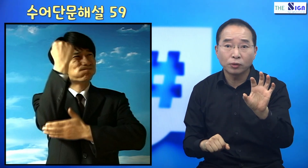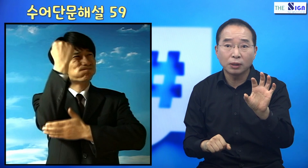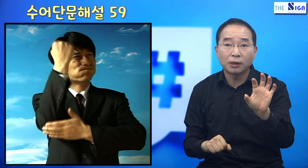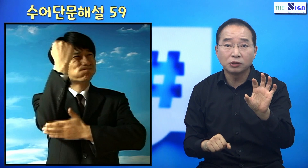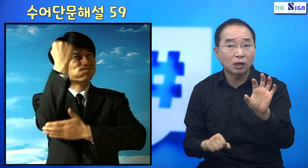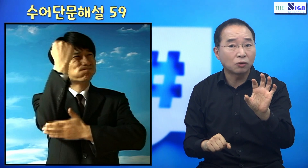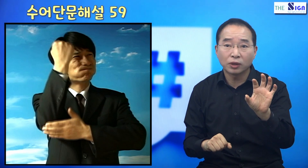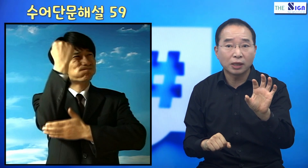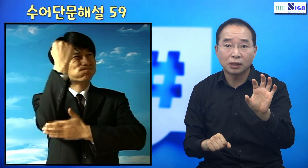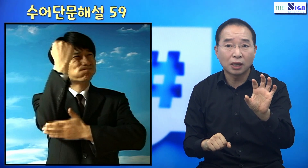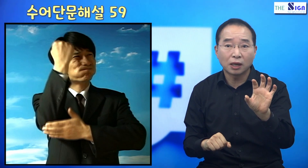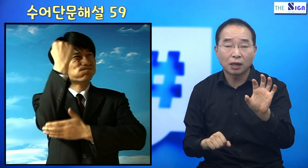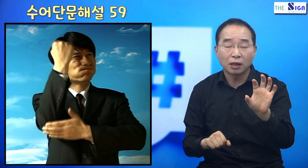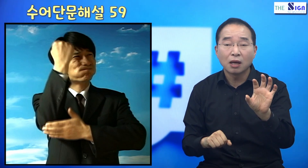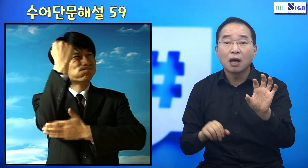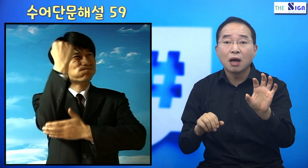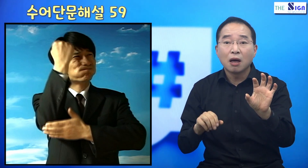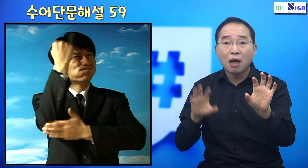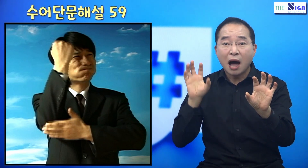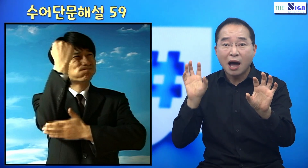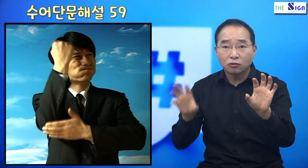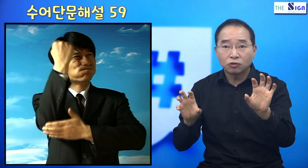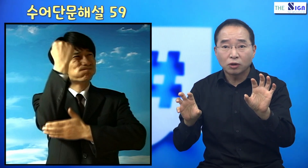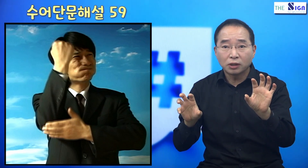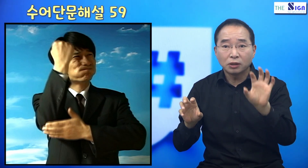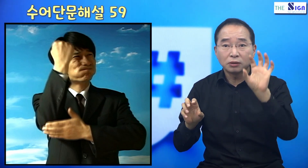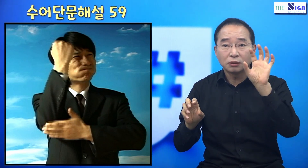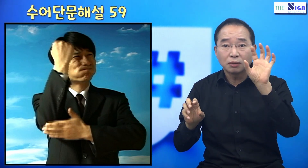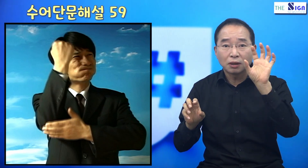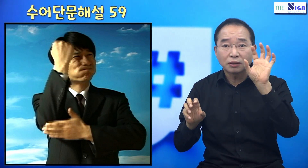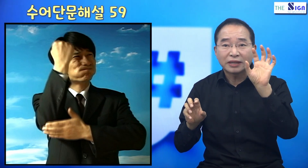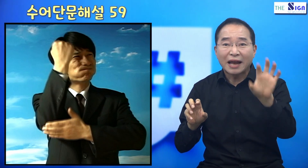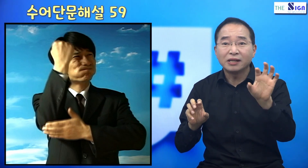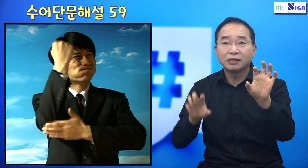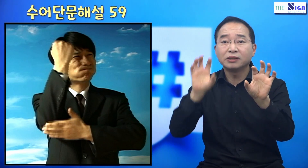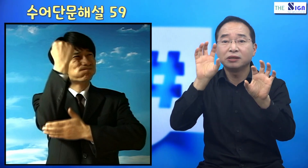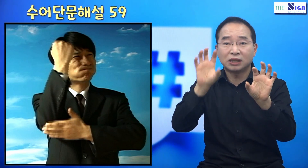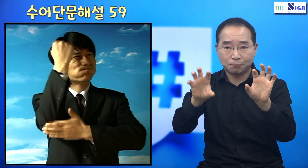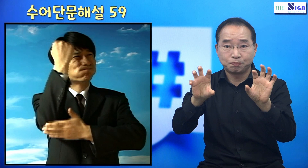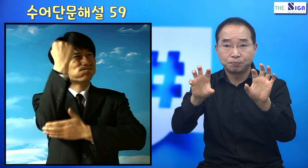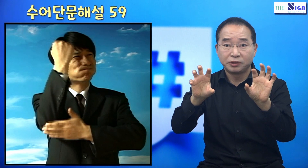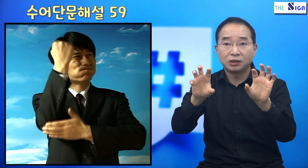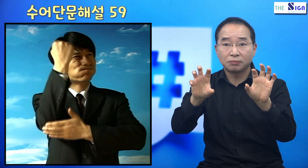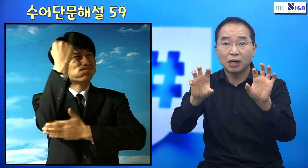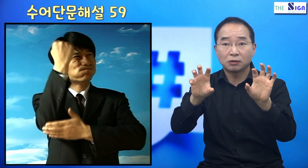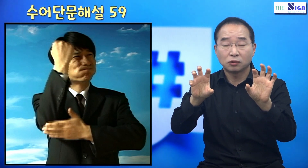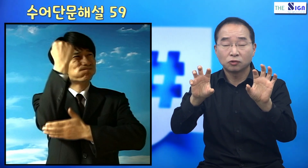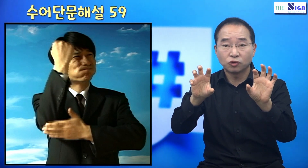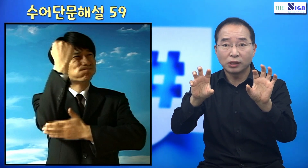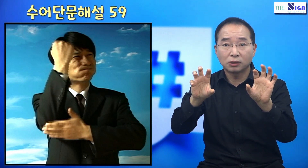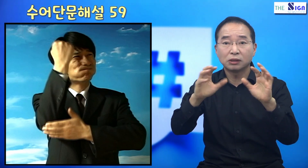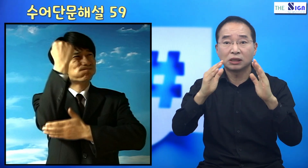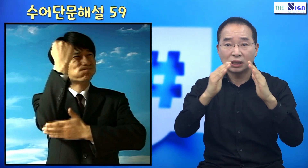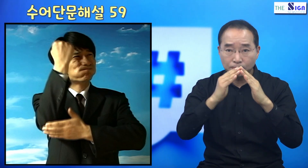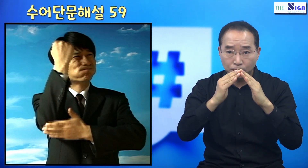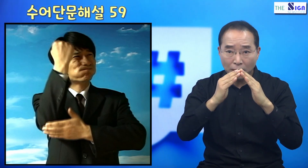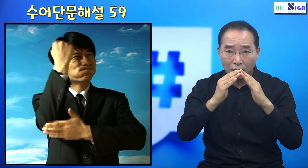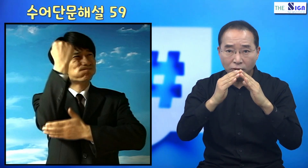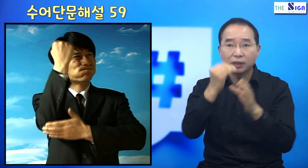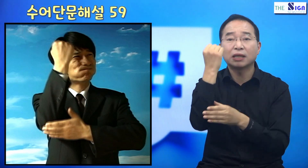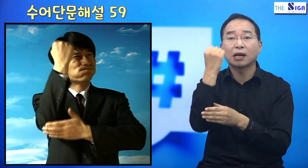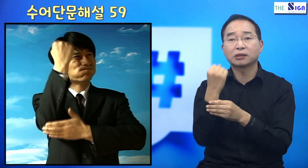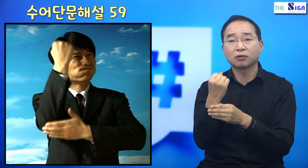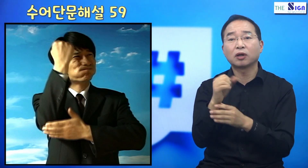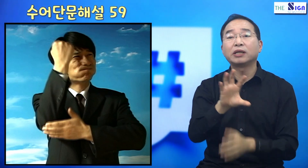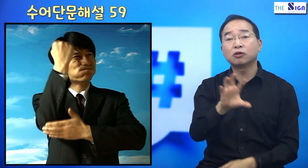형용사적 표현이 먼저 나온 게 아니라 한국어는 낡은 집 쓰지만 수화에서는